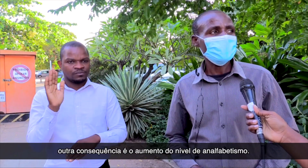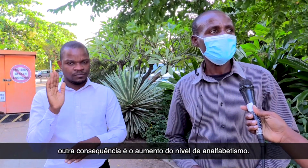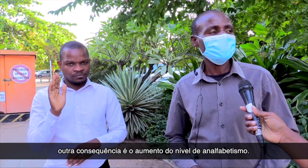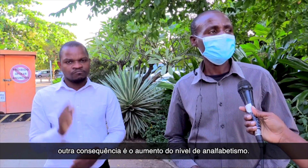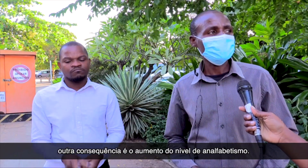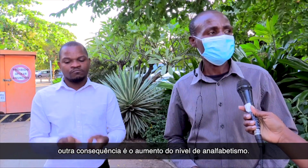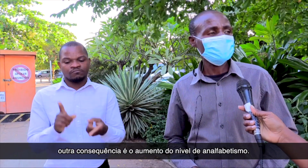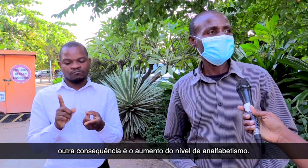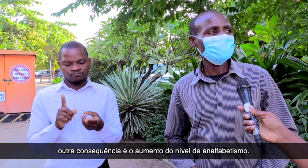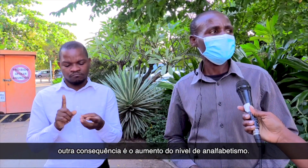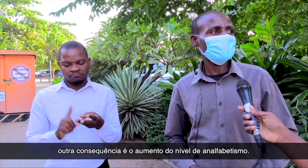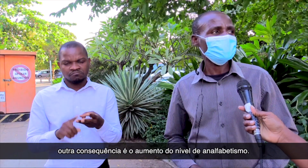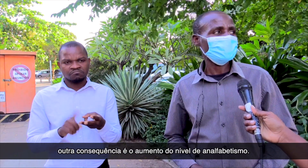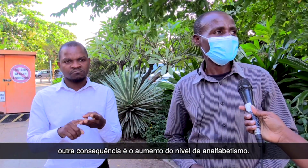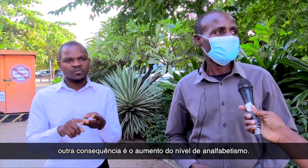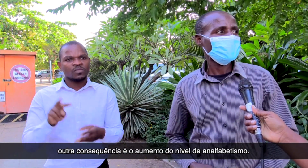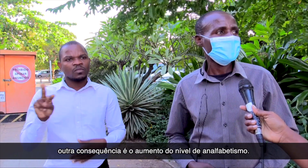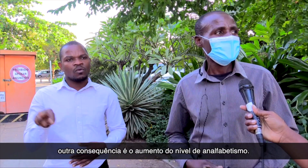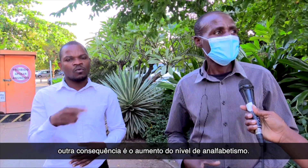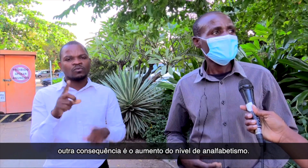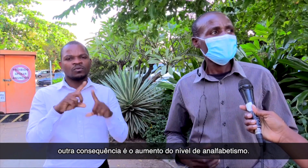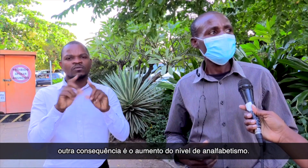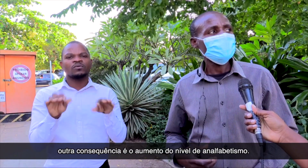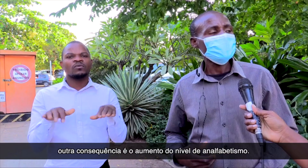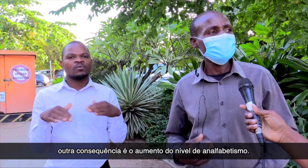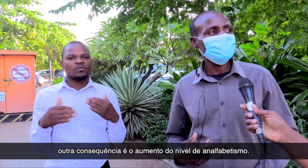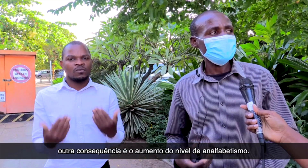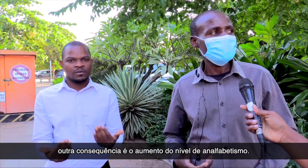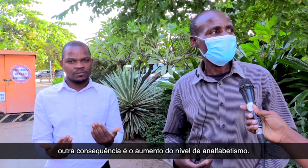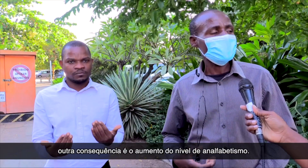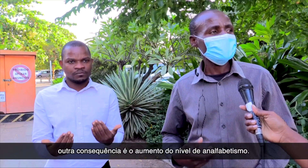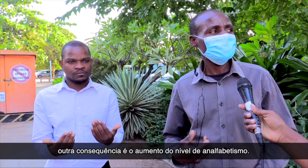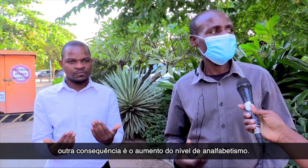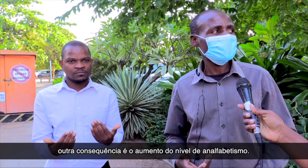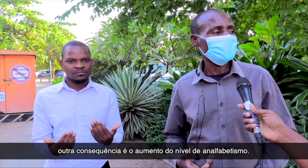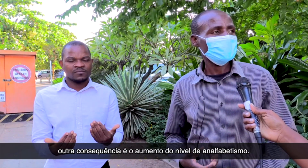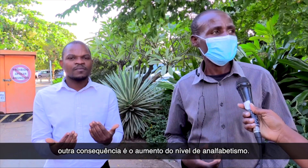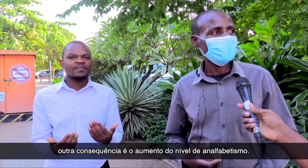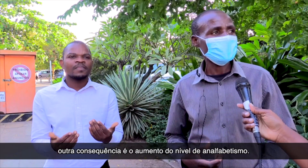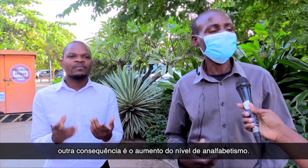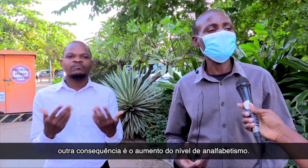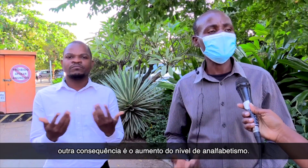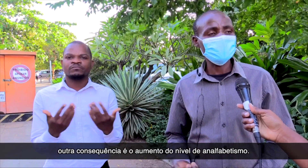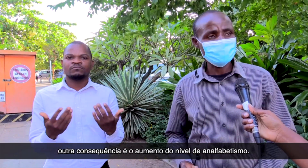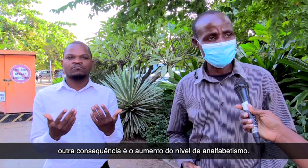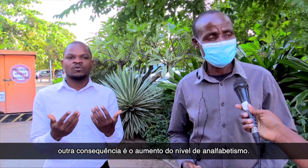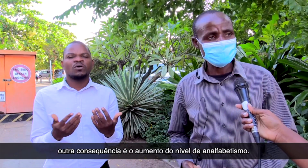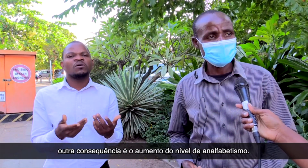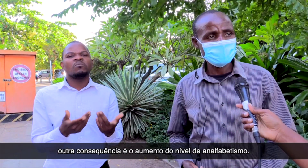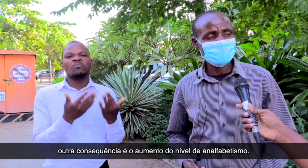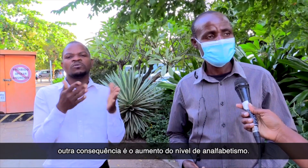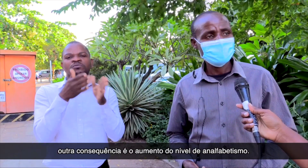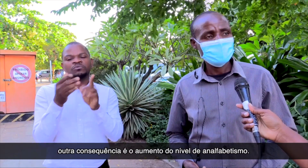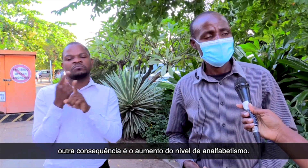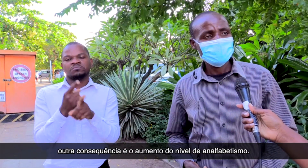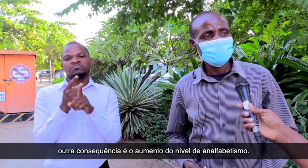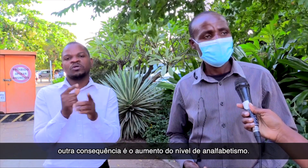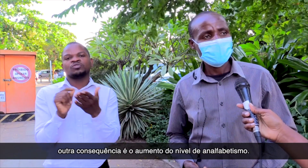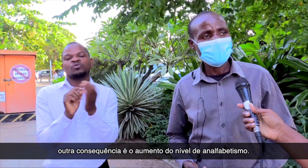E a outra consequência pode trazer o quê? Um nível mais alto de analfabetismo.